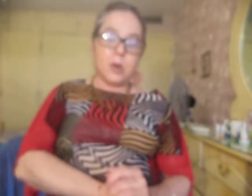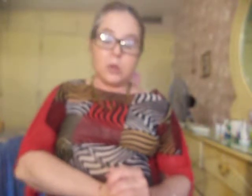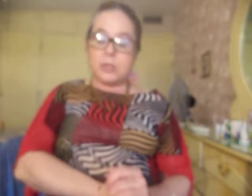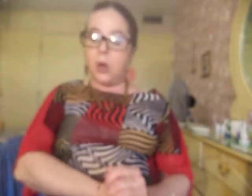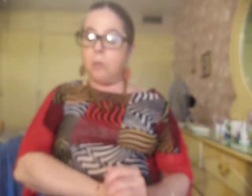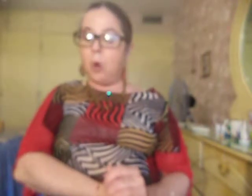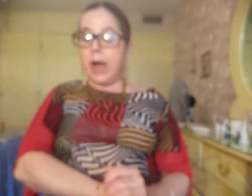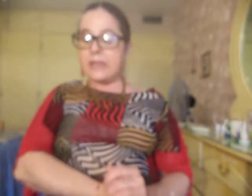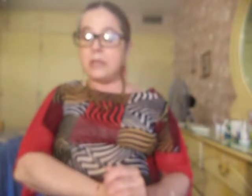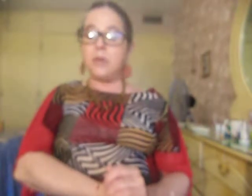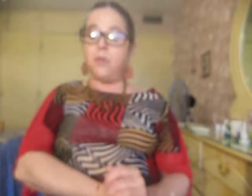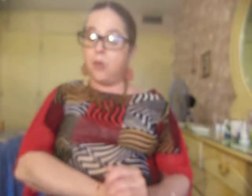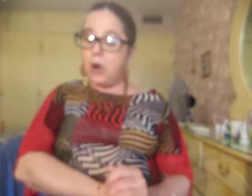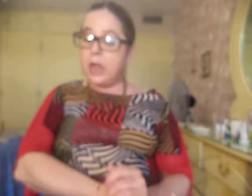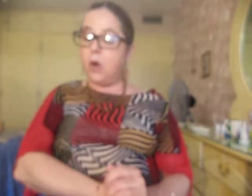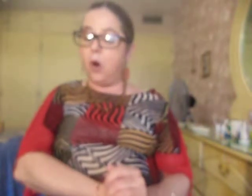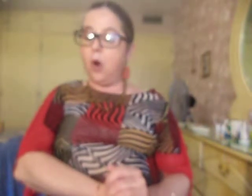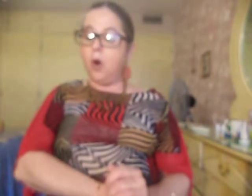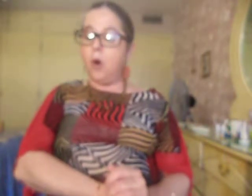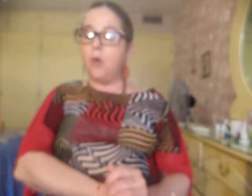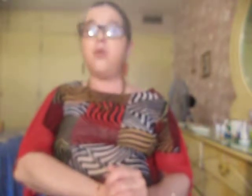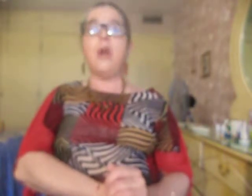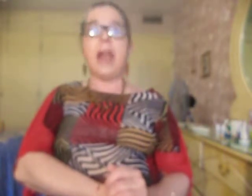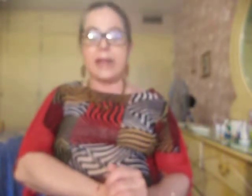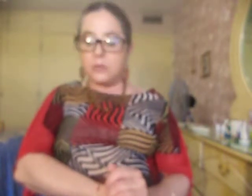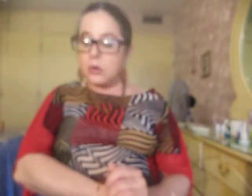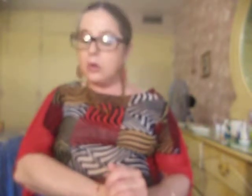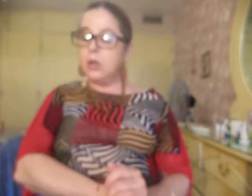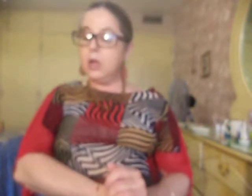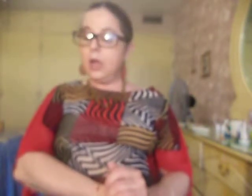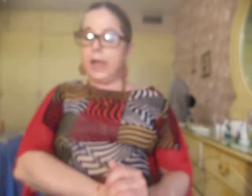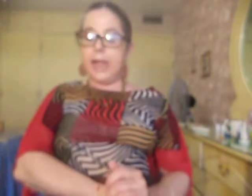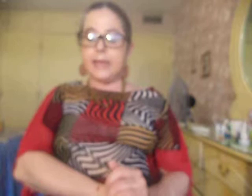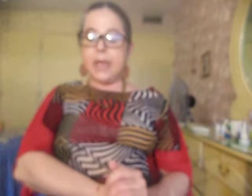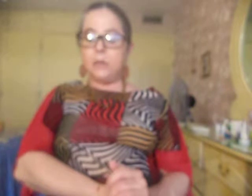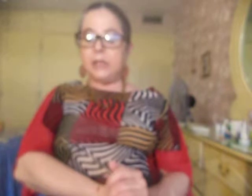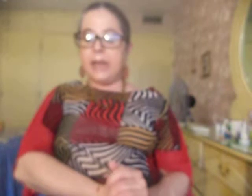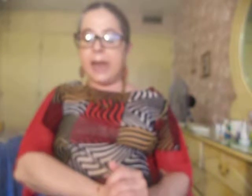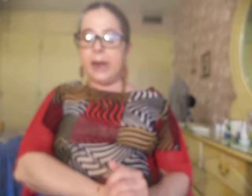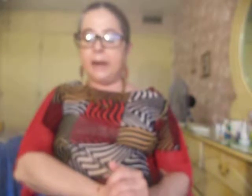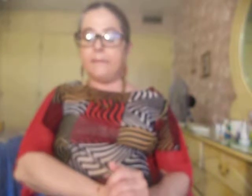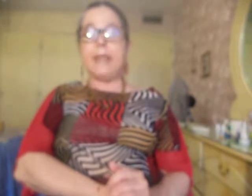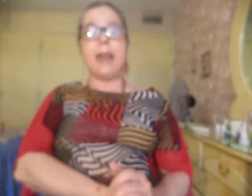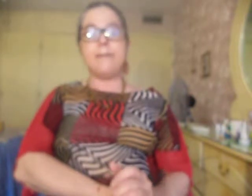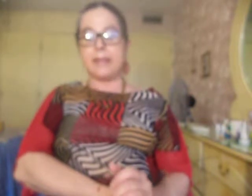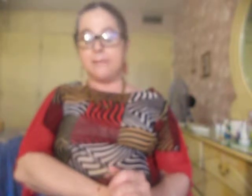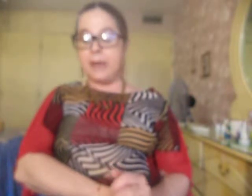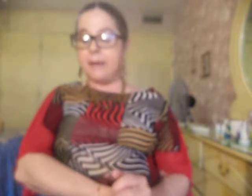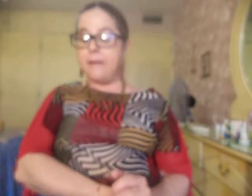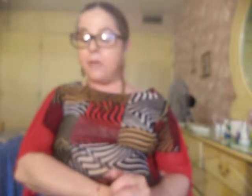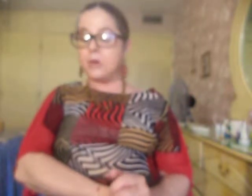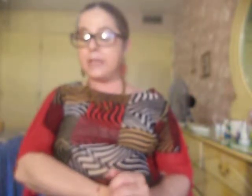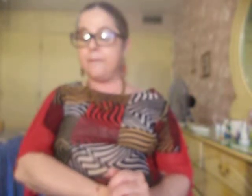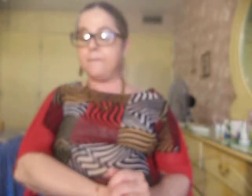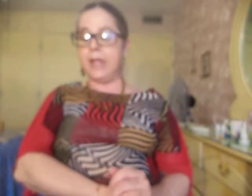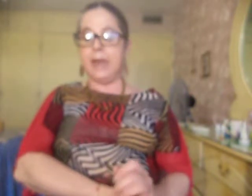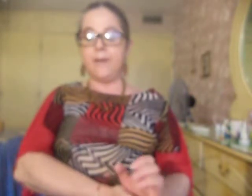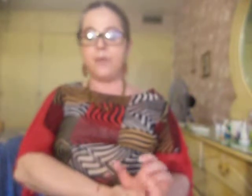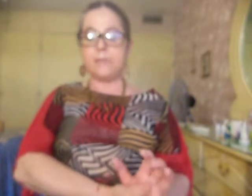conoce como ácido fólico o folato, es auxiliar de la vitamina B12 en la